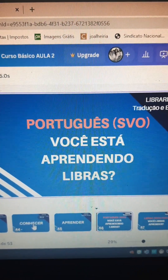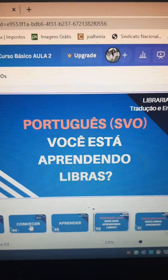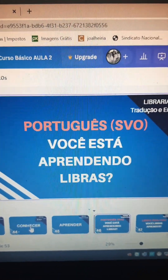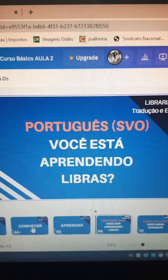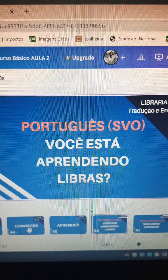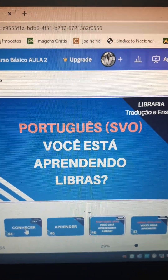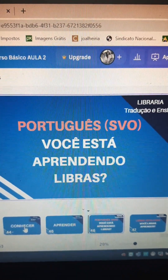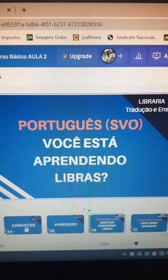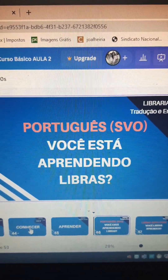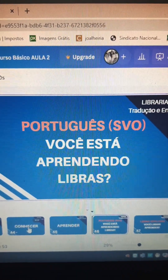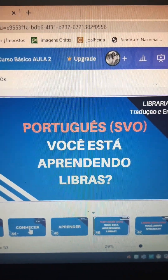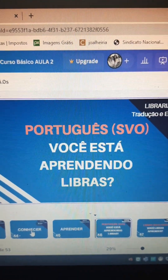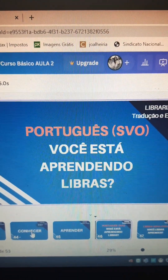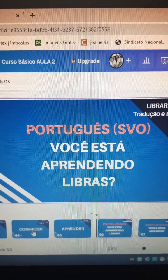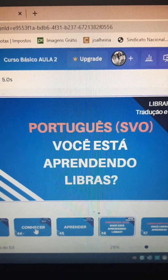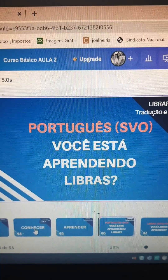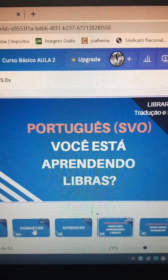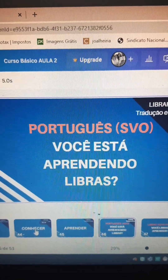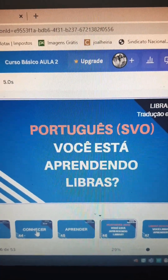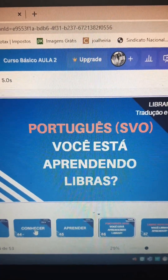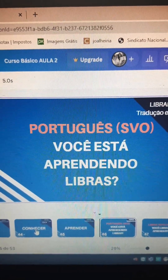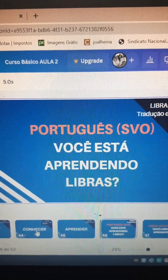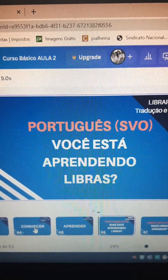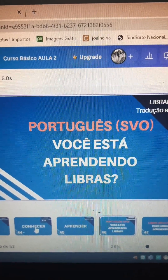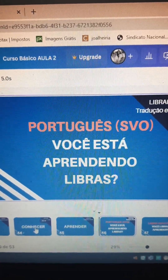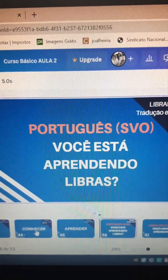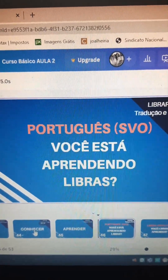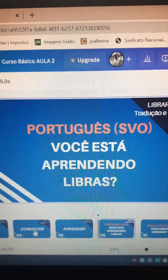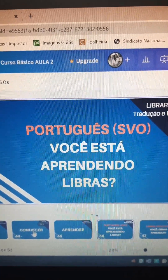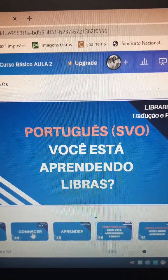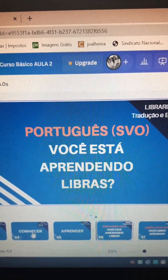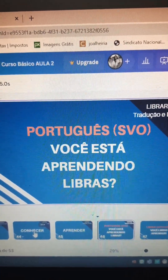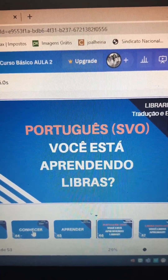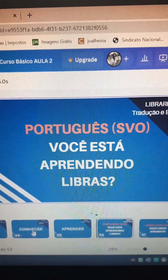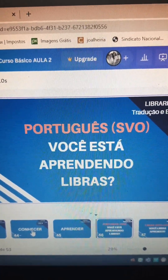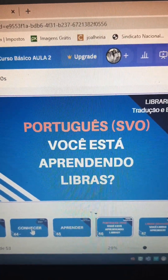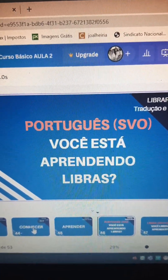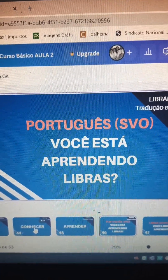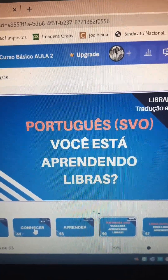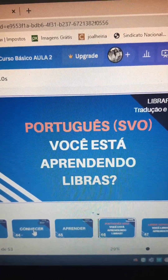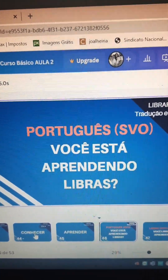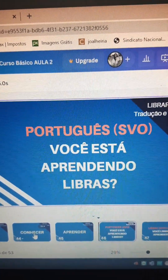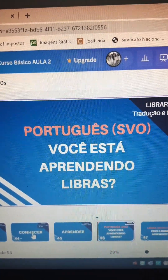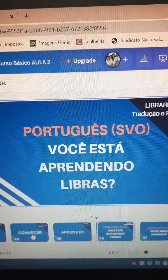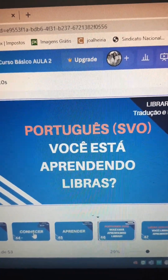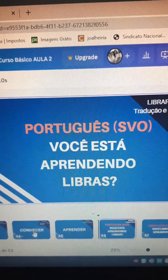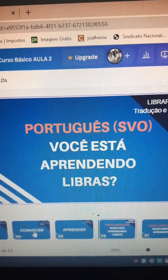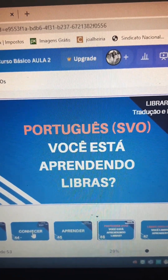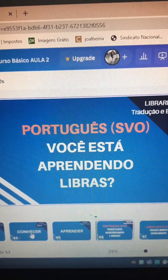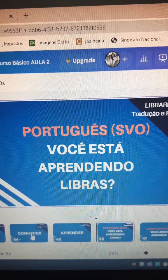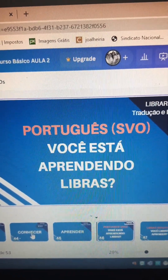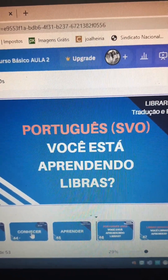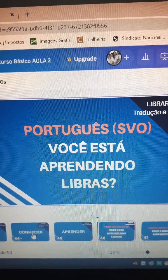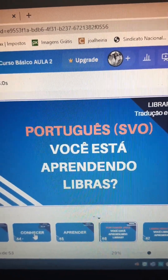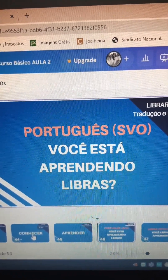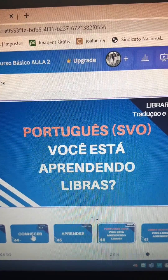O sujeito, o verbo e o objeto. Sujeito, você está aprendendo,